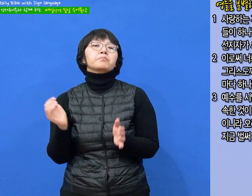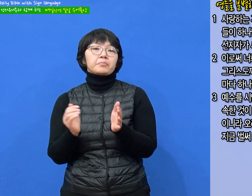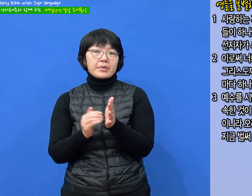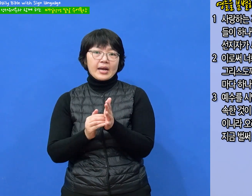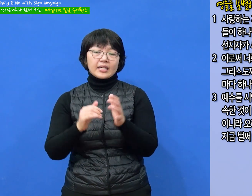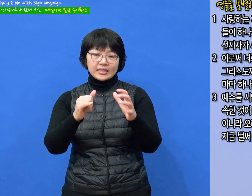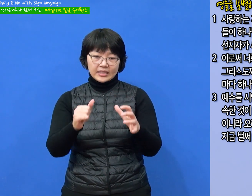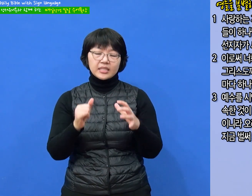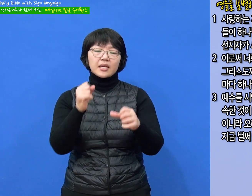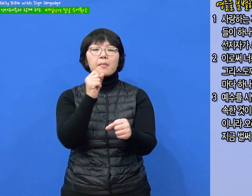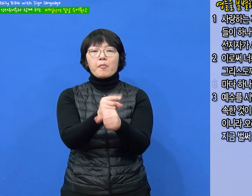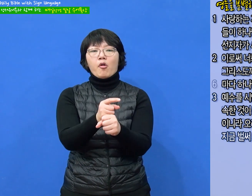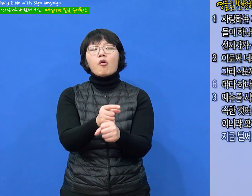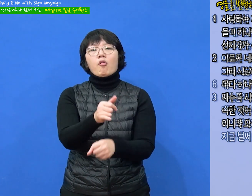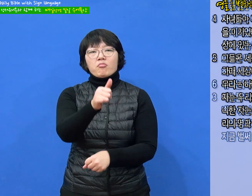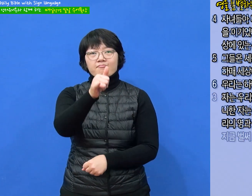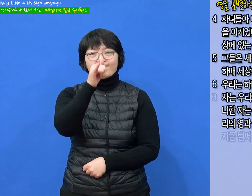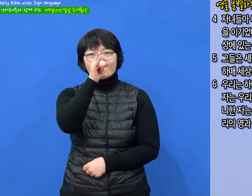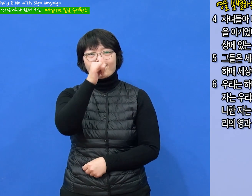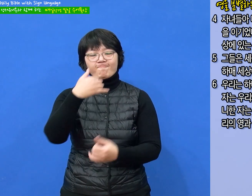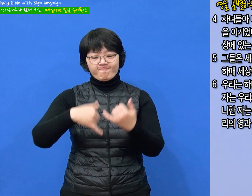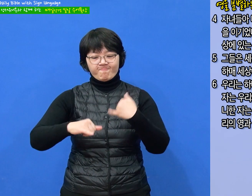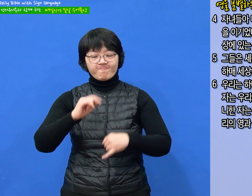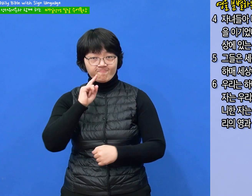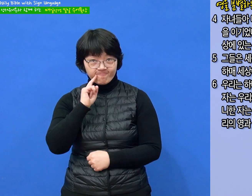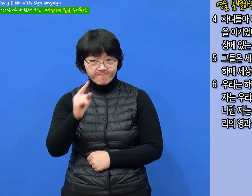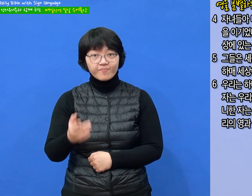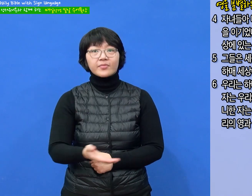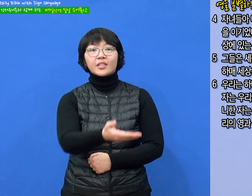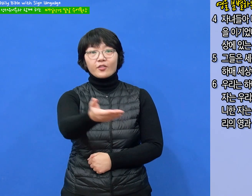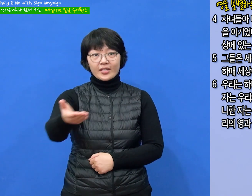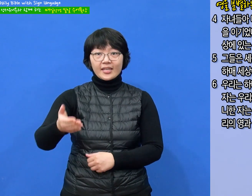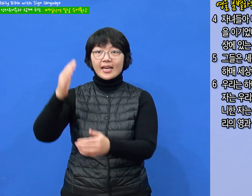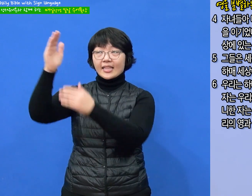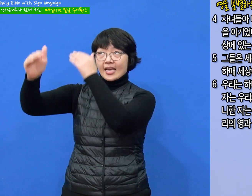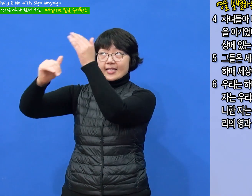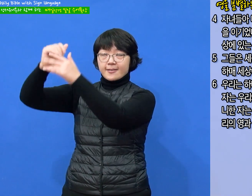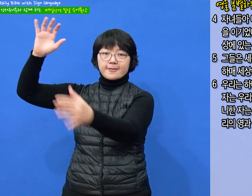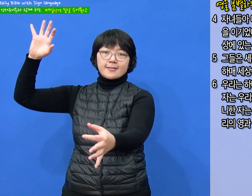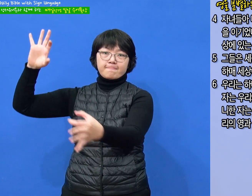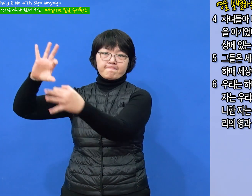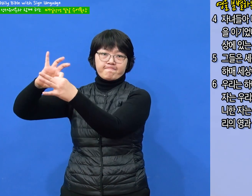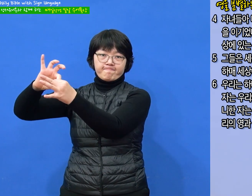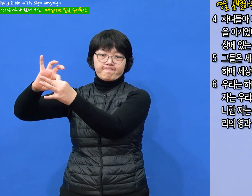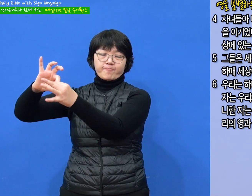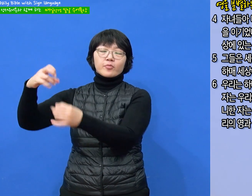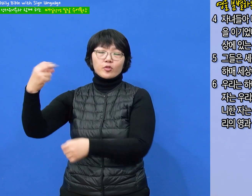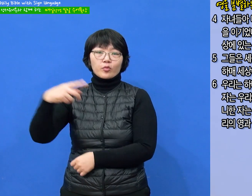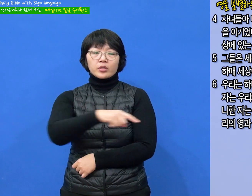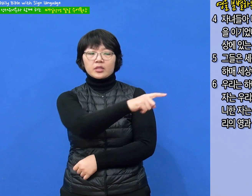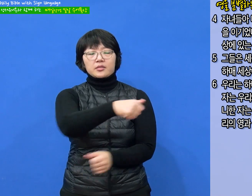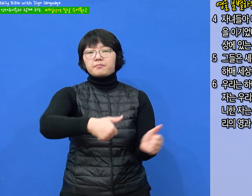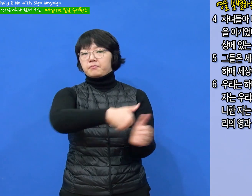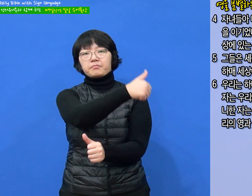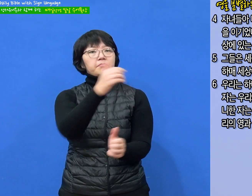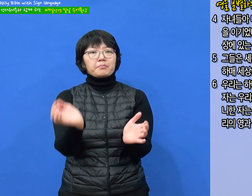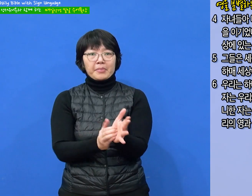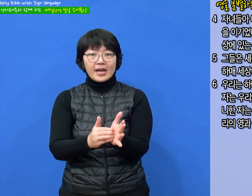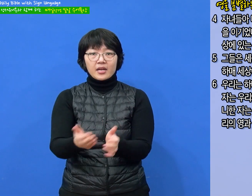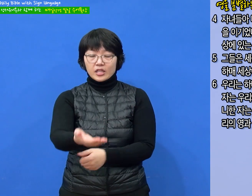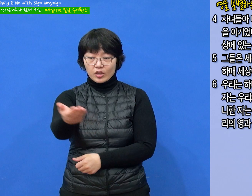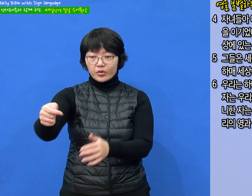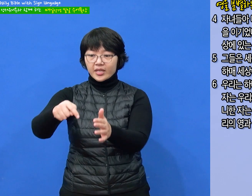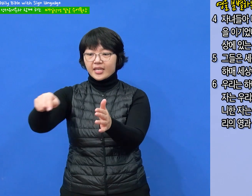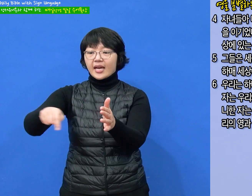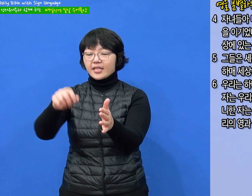벌써 세상에 있느니라. 자녀들아, 너희는 하나님께 속하였고 또 그들을 이기었나니 이는 너희